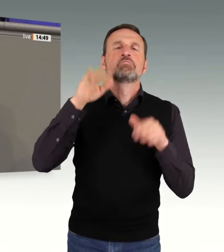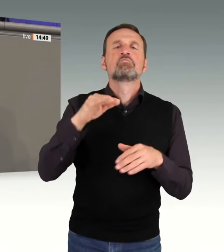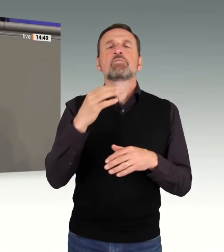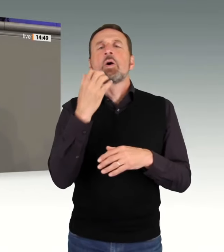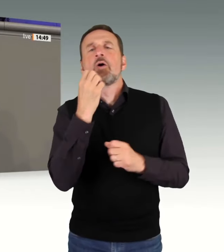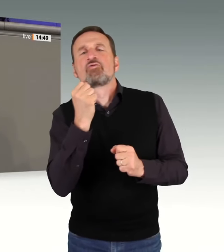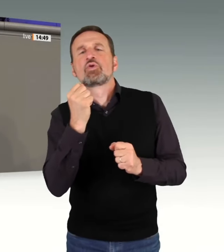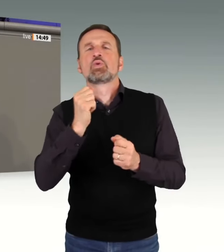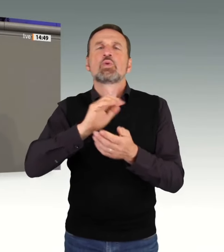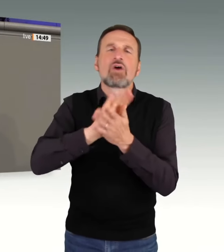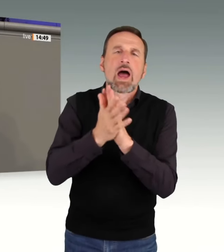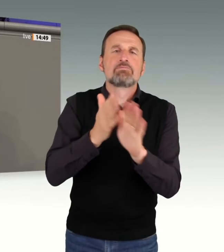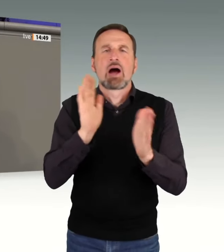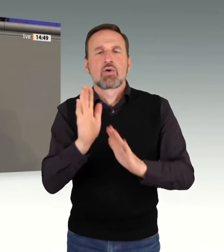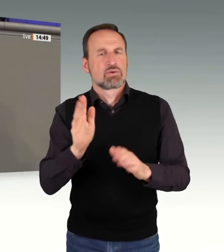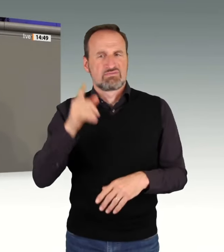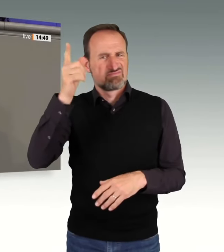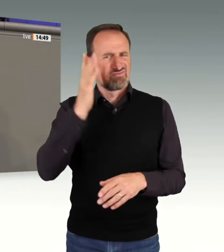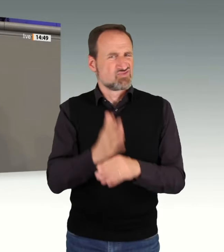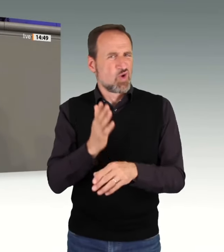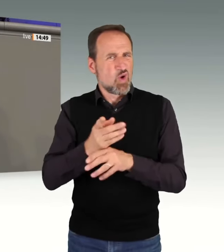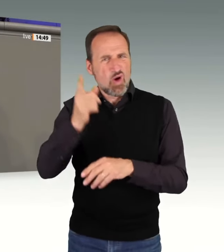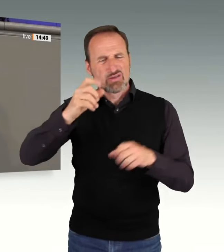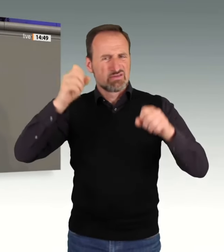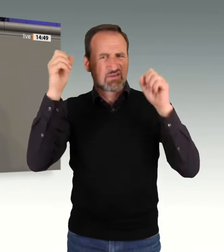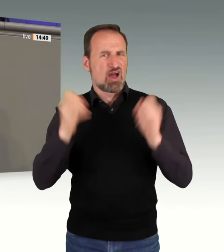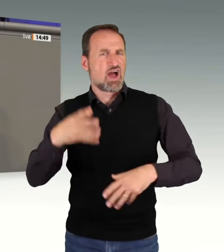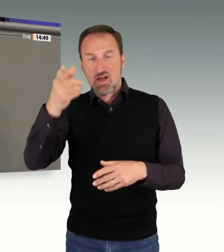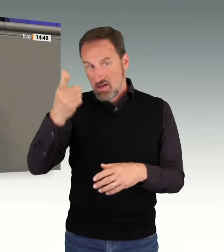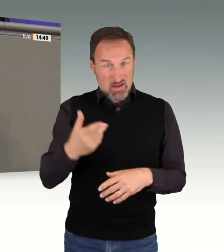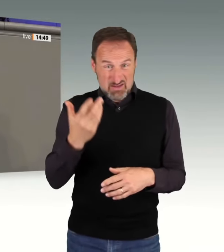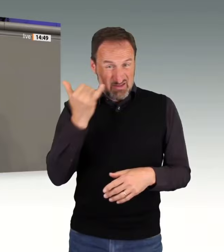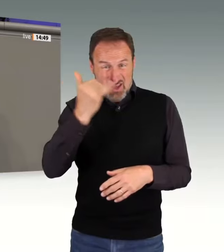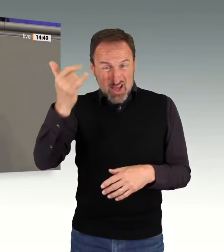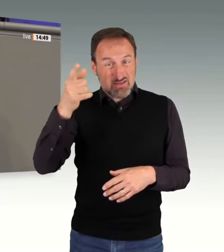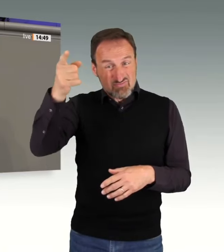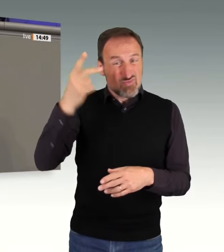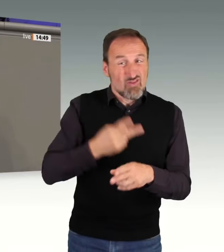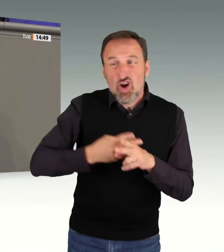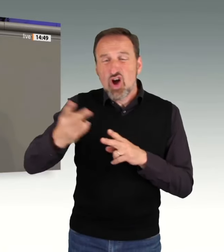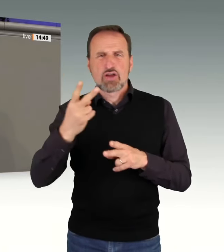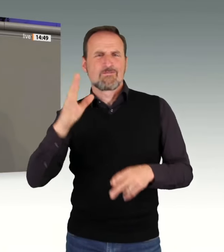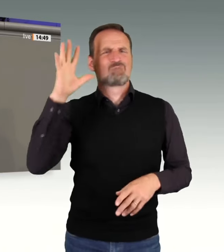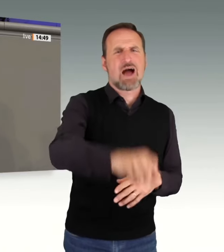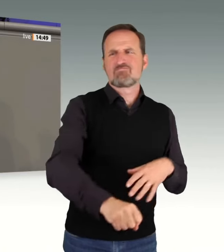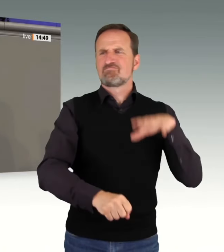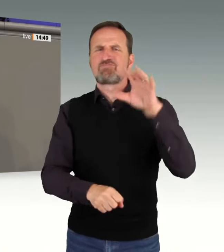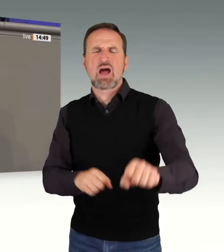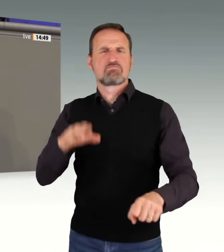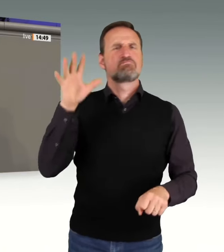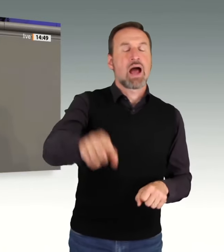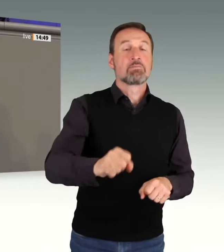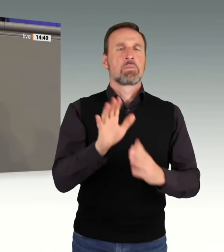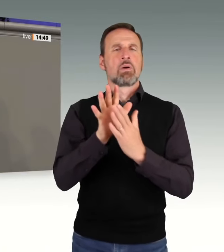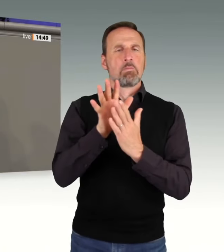Die haben Belarus auf die Knie gebracht. Und werden wir Russland diesen weiteren Marsch durch Europa zu